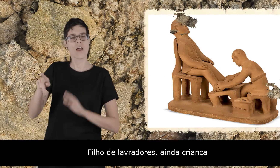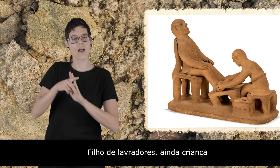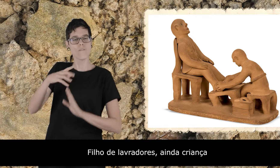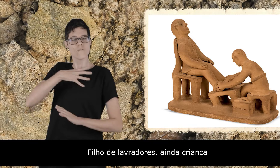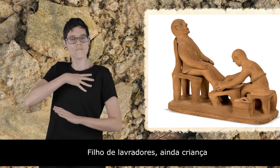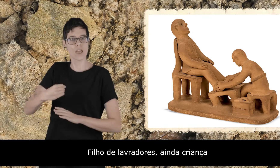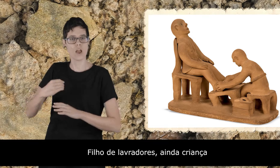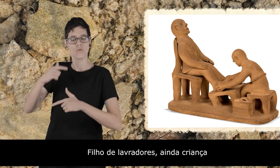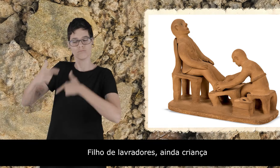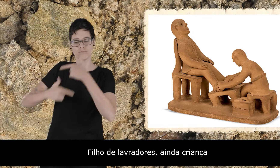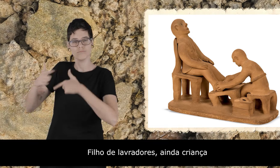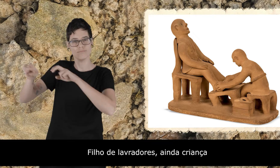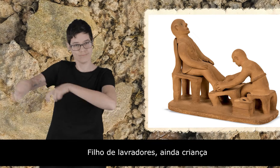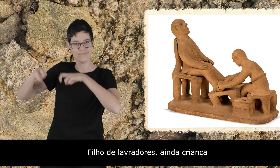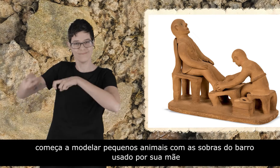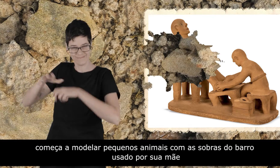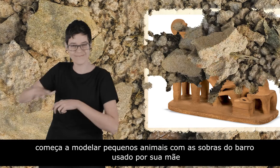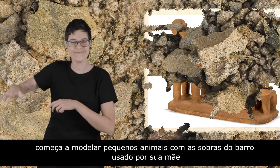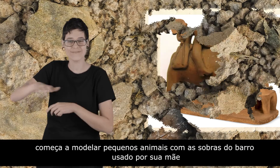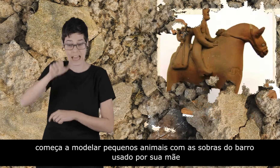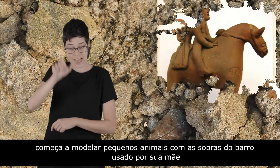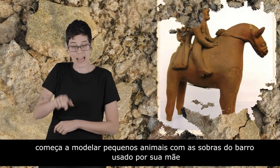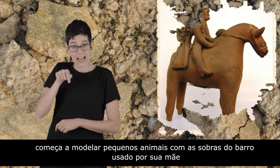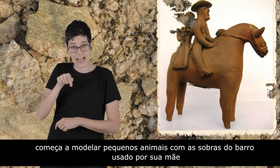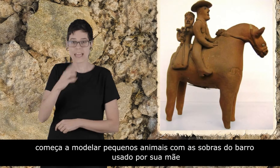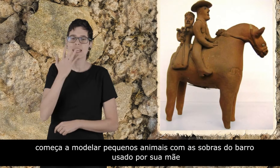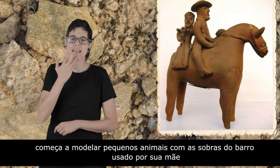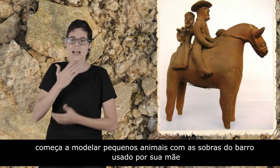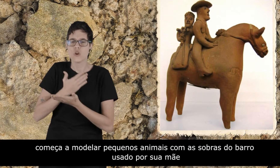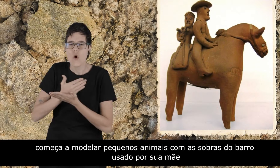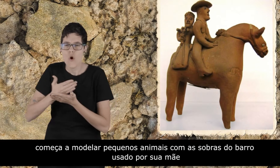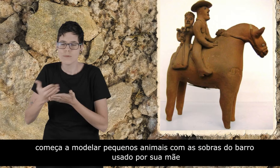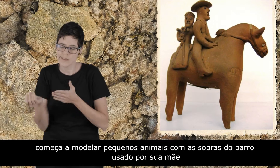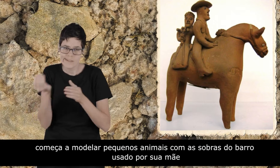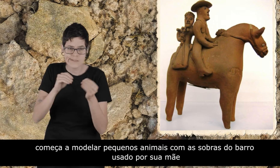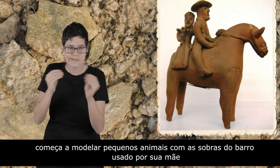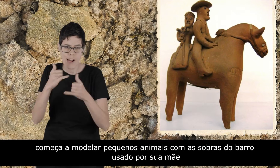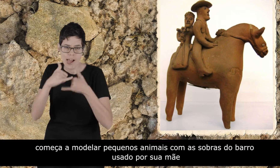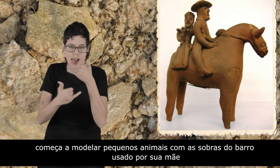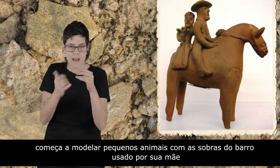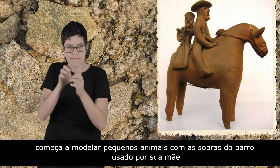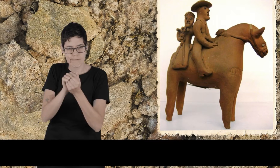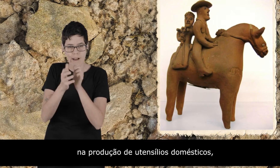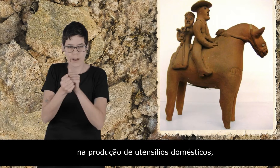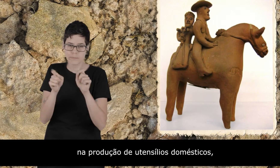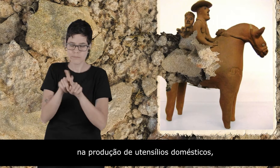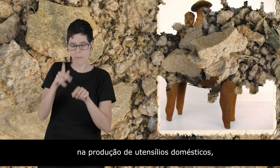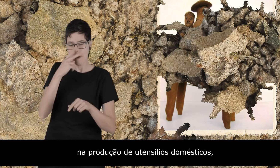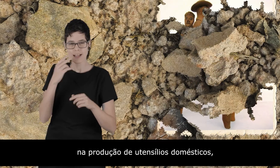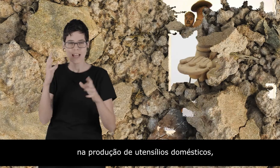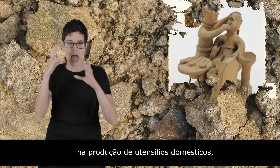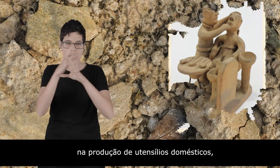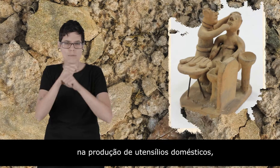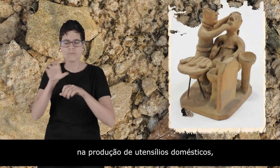Filho de lavradores, ainda criança, começa a modelar pequenos animais com as sobras do barro usado por sua mãe na produção